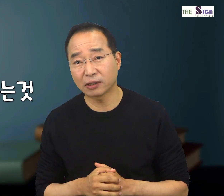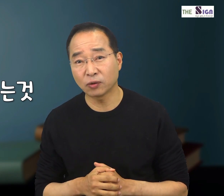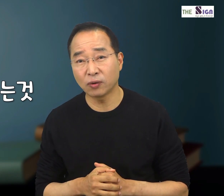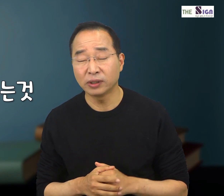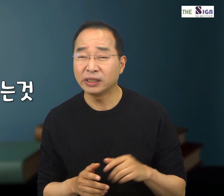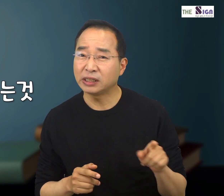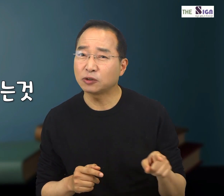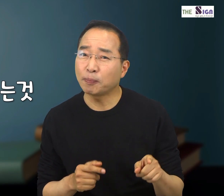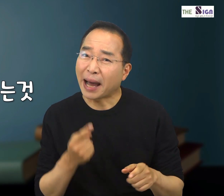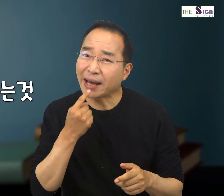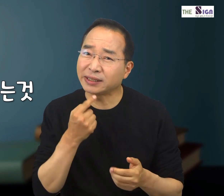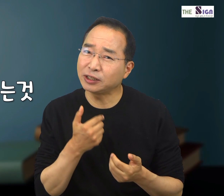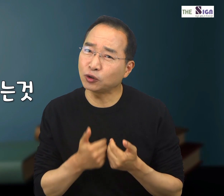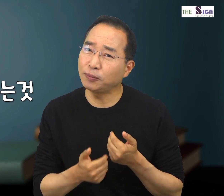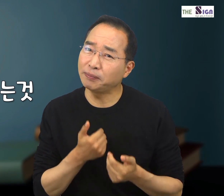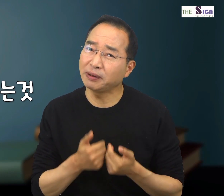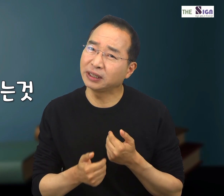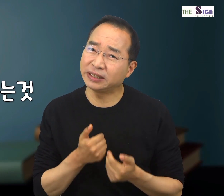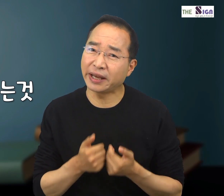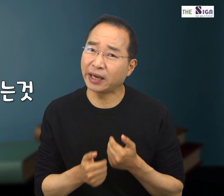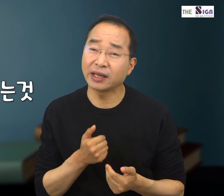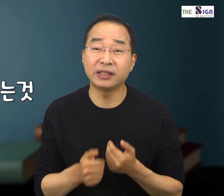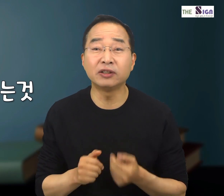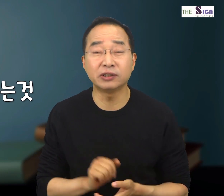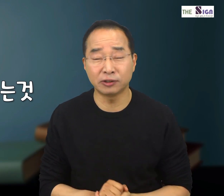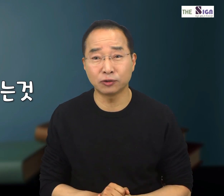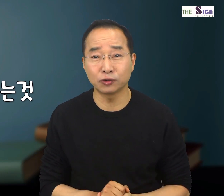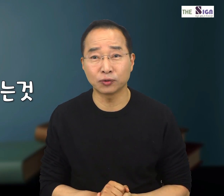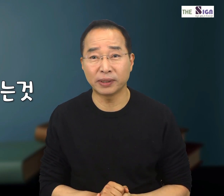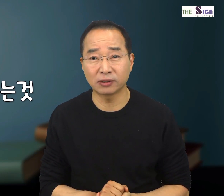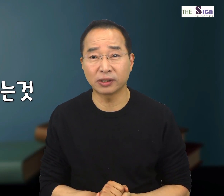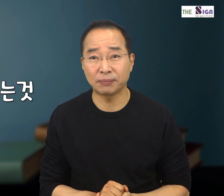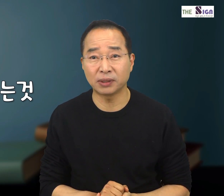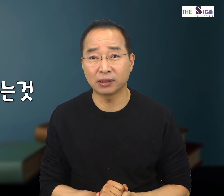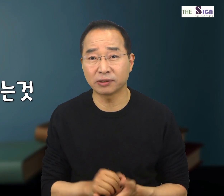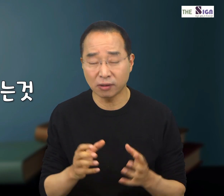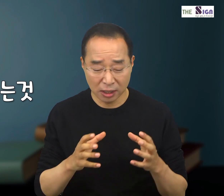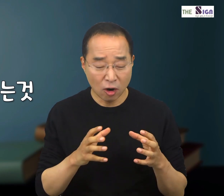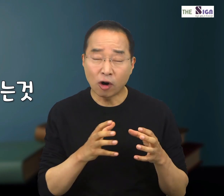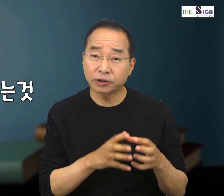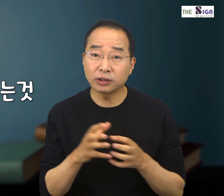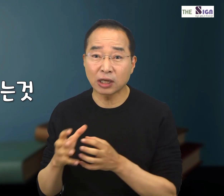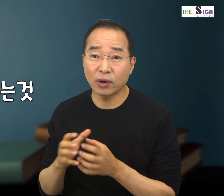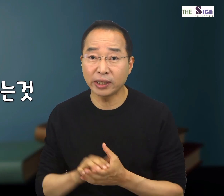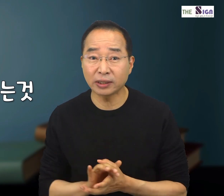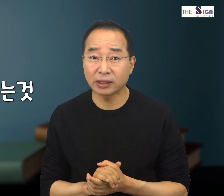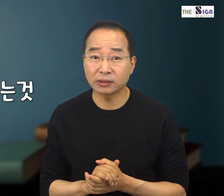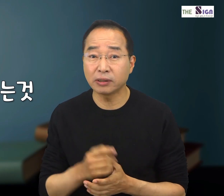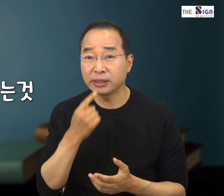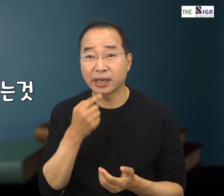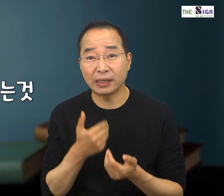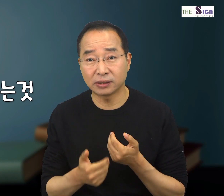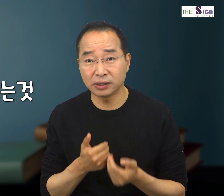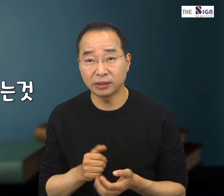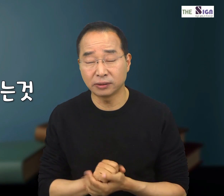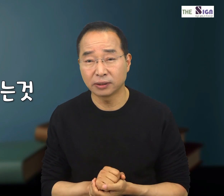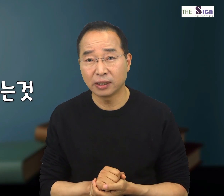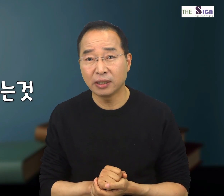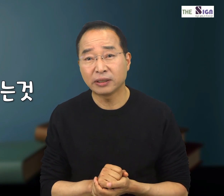것보다도 이게 좀 맛이 좀 그래, 이런 뜻으로 좀 해석이 됩니다. 그래서 어떤 상황이냐에 따라서 이 갈등은 내